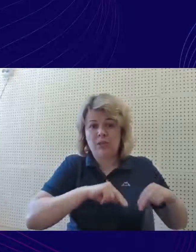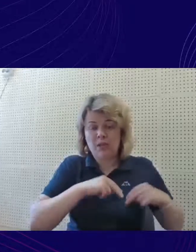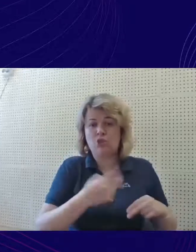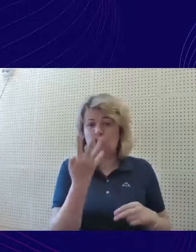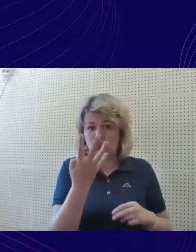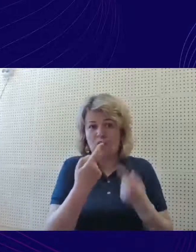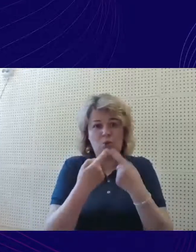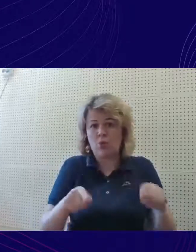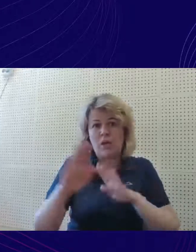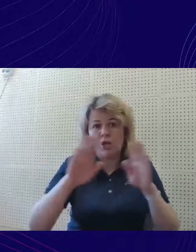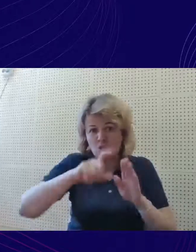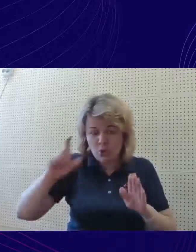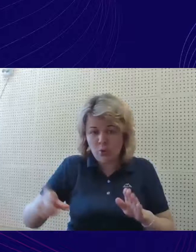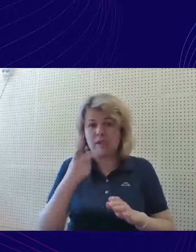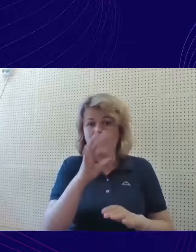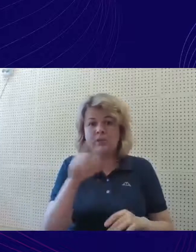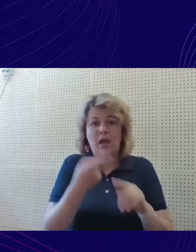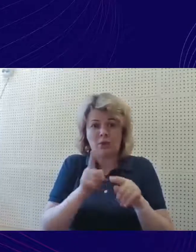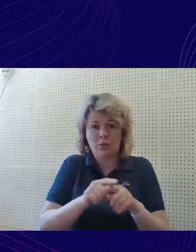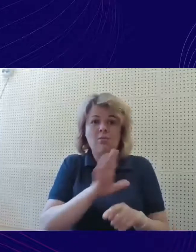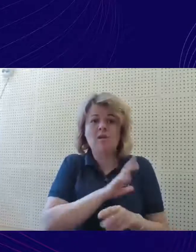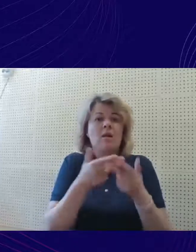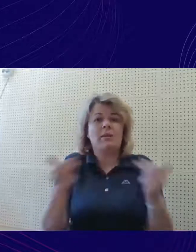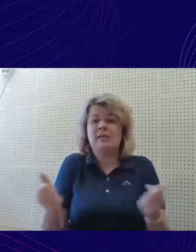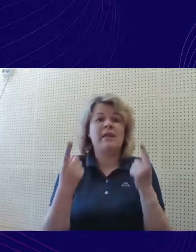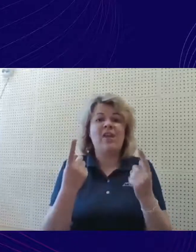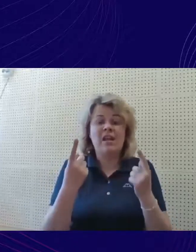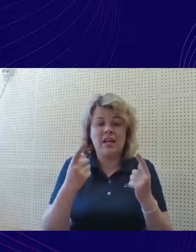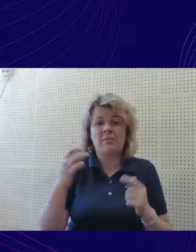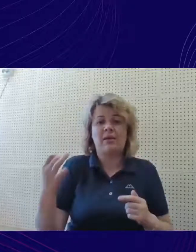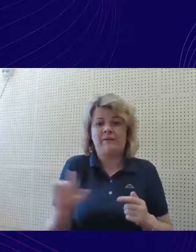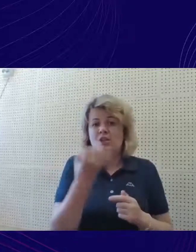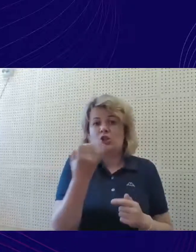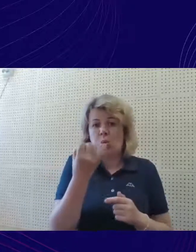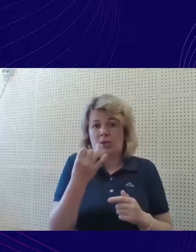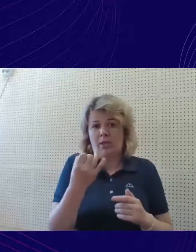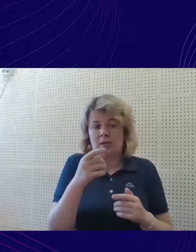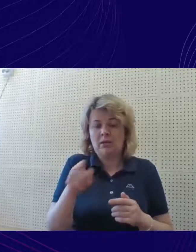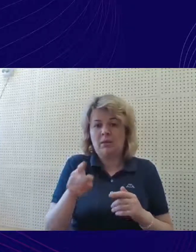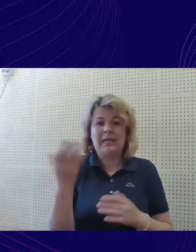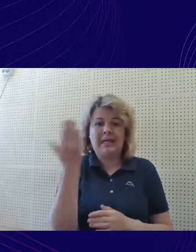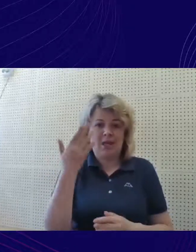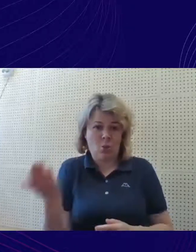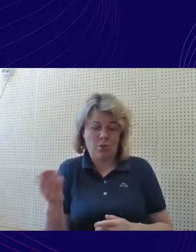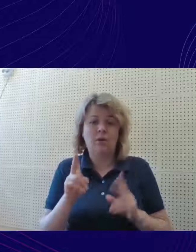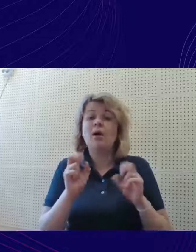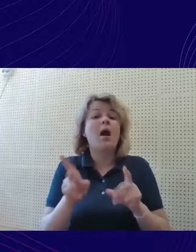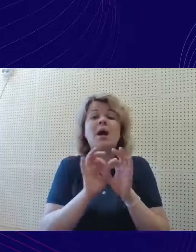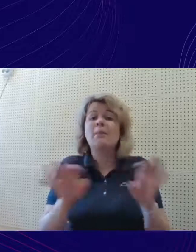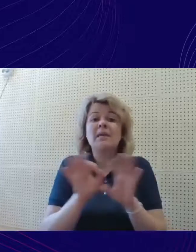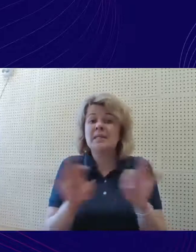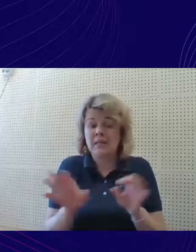режиссерами в истории кино. Вот как объяснить, да, рецепт хорошего фильма? Вот у